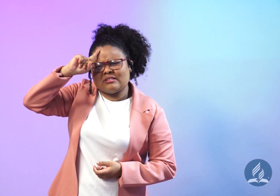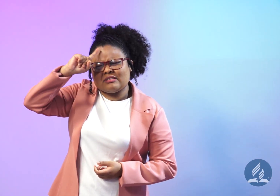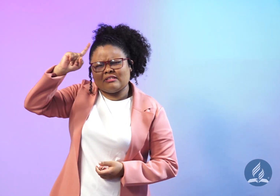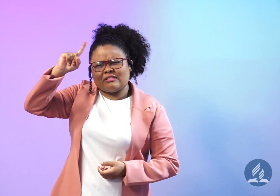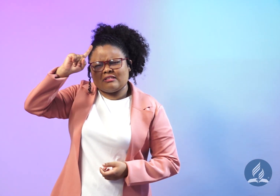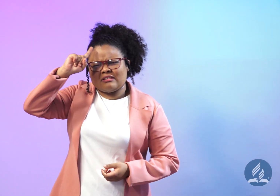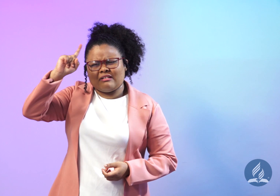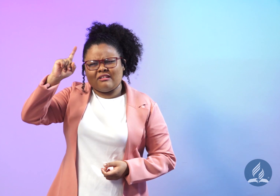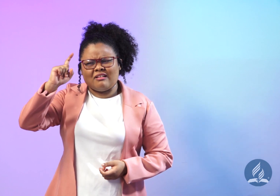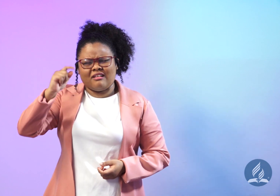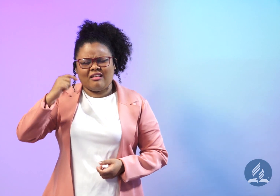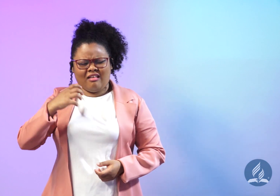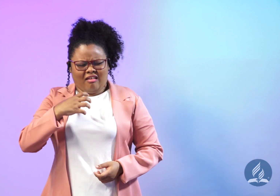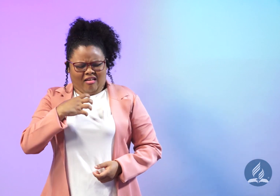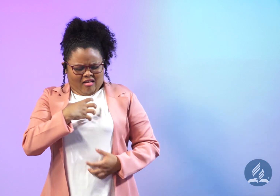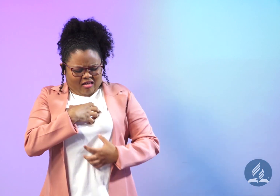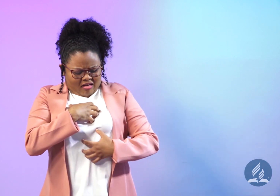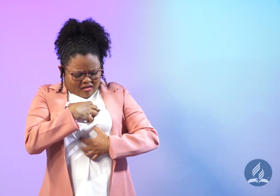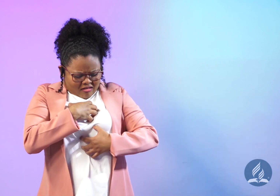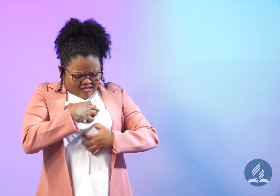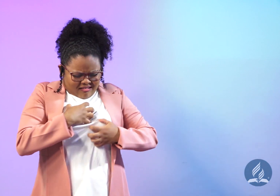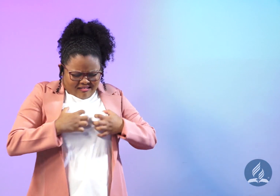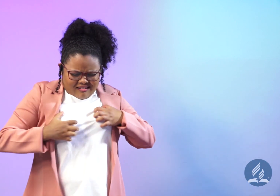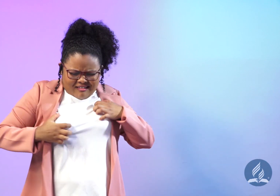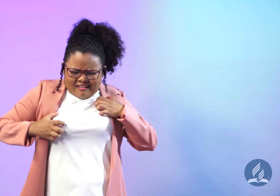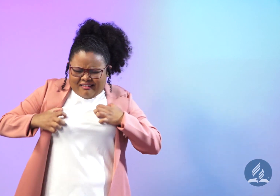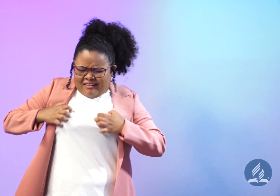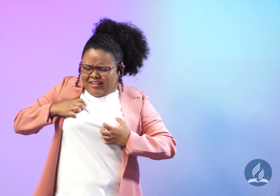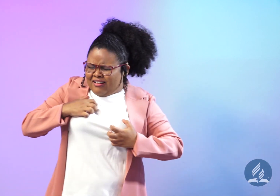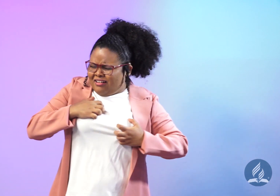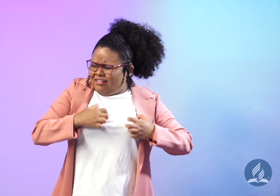Nesses dias de desespero,